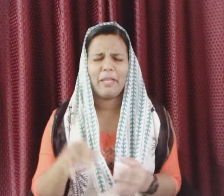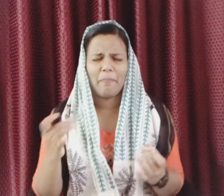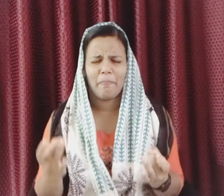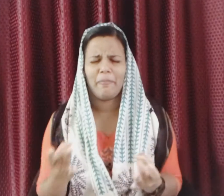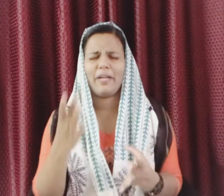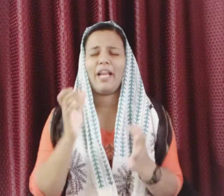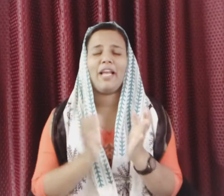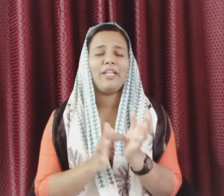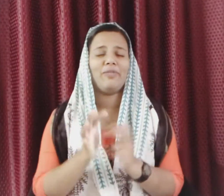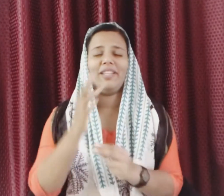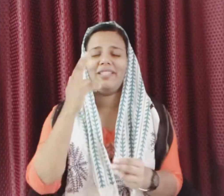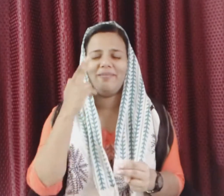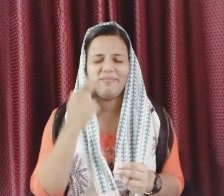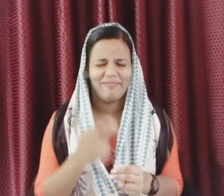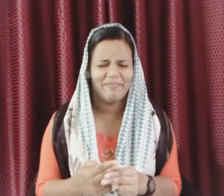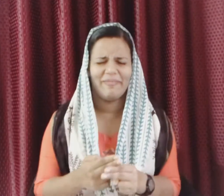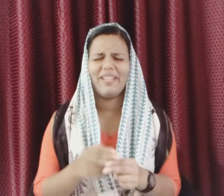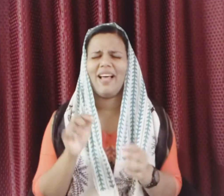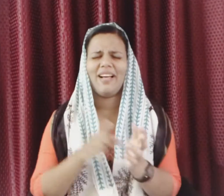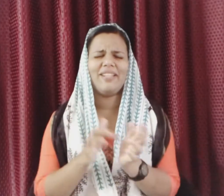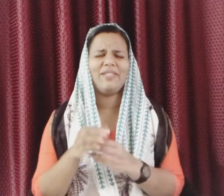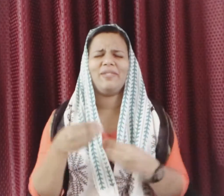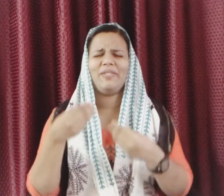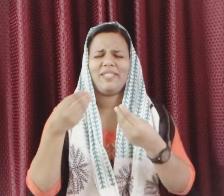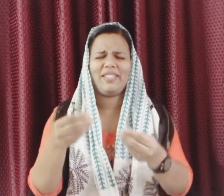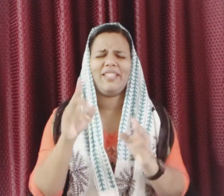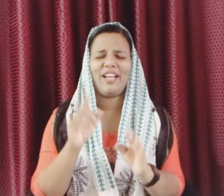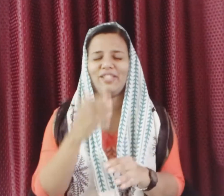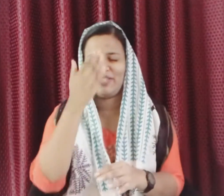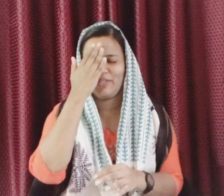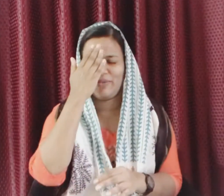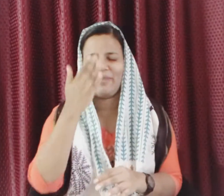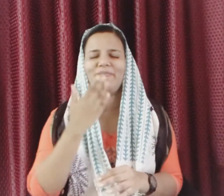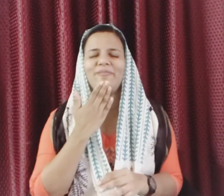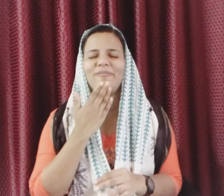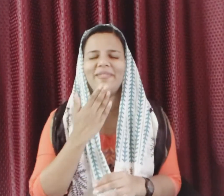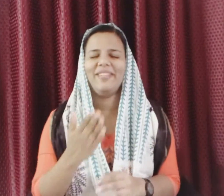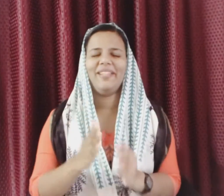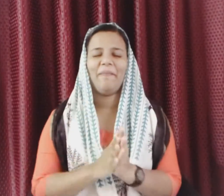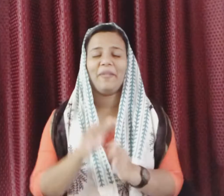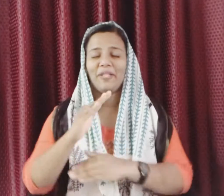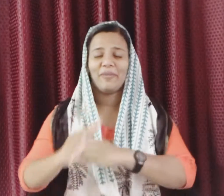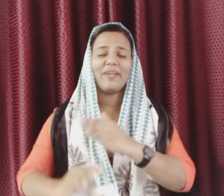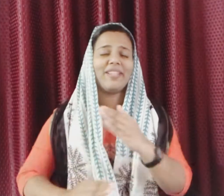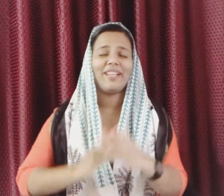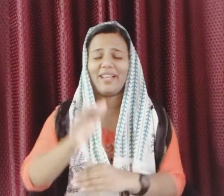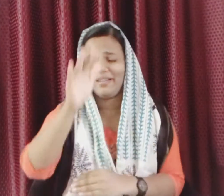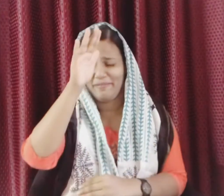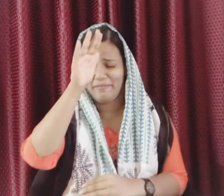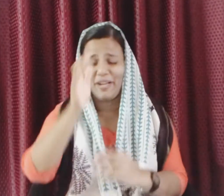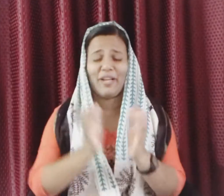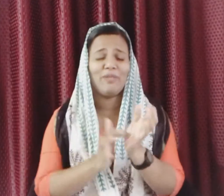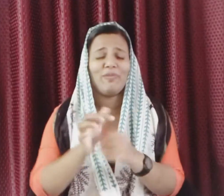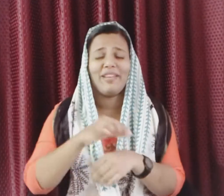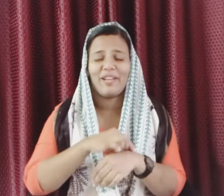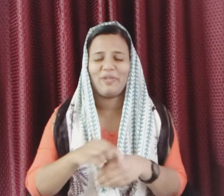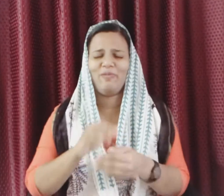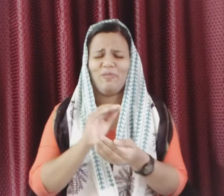ആളം ഇന്ന് പകൽക്കാലം യേശു ക്രിസ്തുവിൻ്റെ നാമത്തിൽ അങ്ങ് ഇവരുടെ ജീവിതത്തിൽ ചെയ്തു കൊടുക്കുന്നതിനായിട്ട് ഞാൻ നന്ദി പറയുക. സ്വർഗത്തിലെ അപ്പ, യേശുവിൻ്റെ രക്തം കൊണ്ട് ഞാൻ